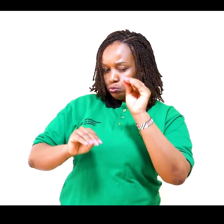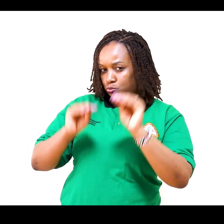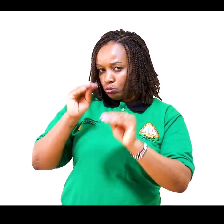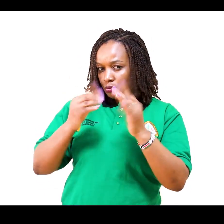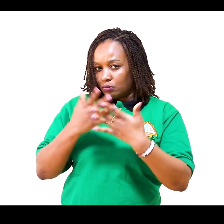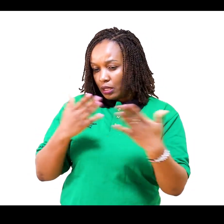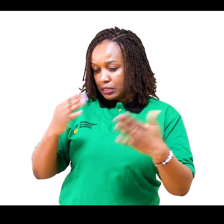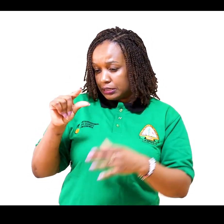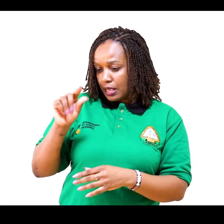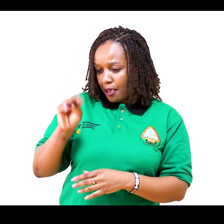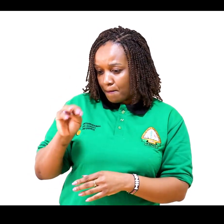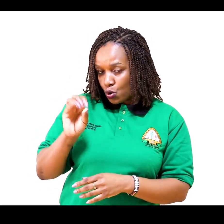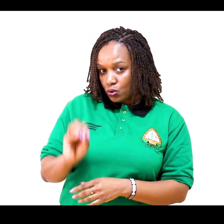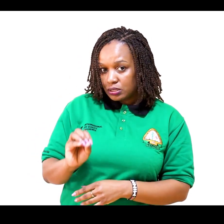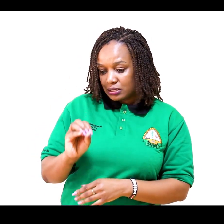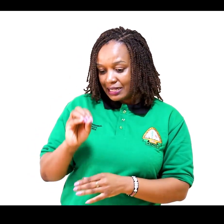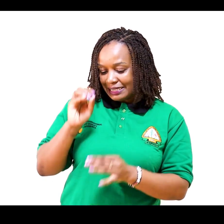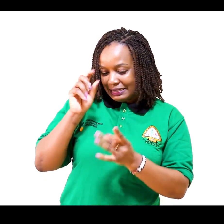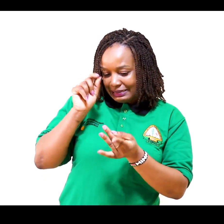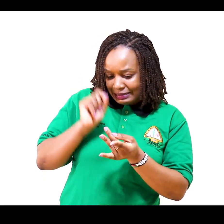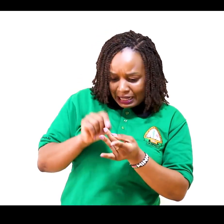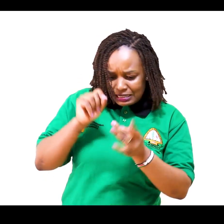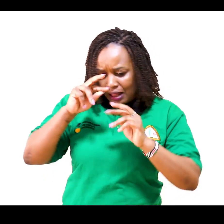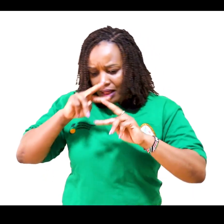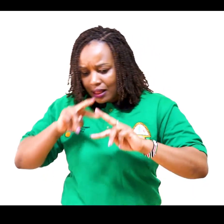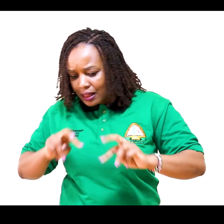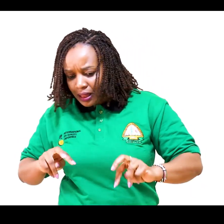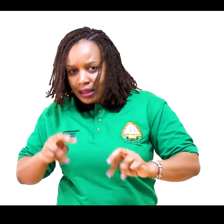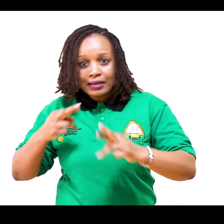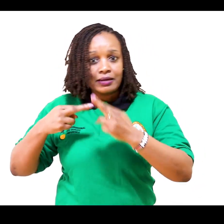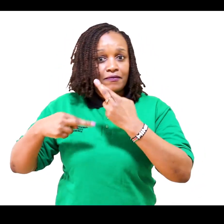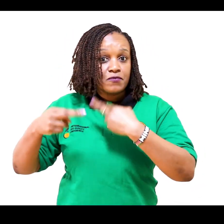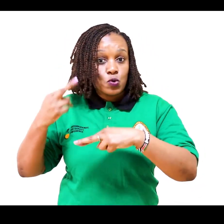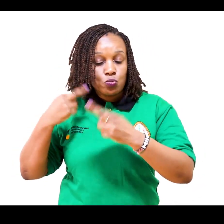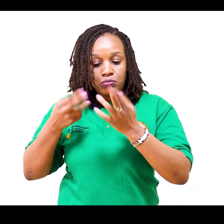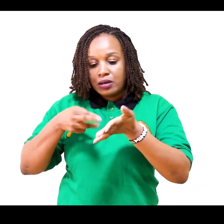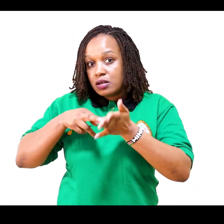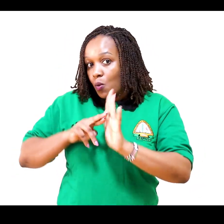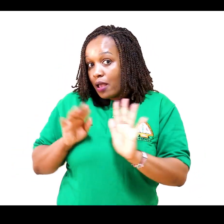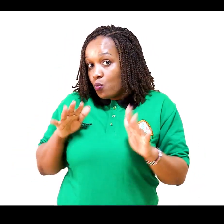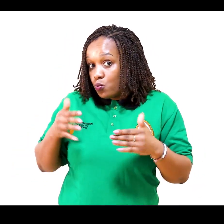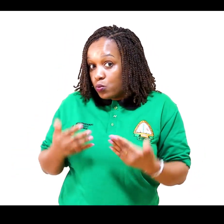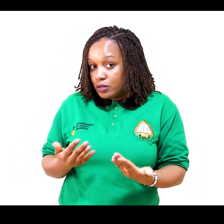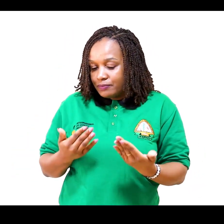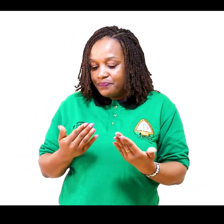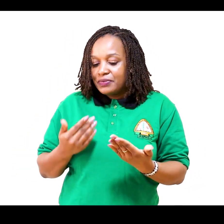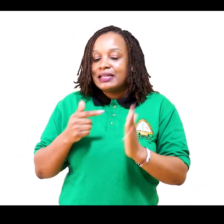viumbe vilivyobadilishwa kinasaba GMOs, mahitaji ni mapokezi ya